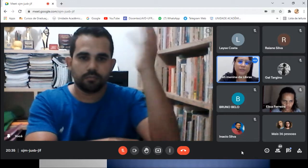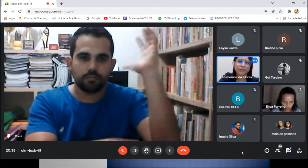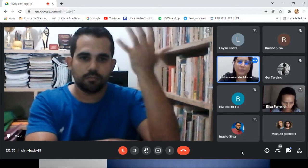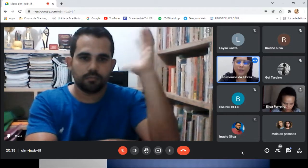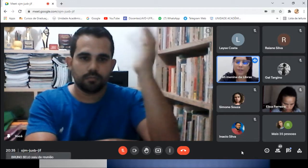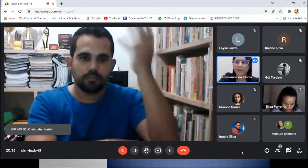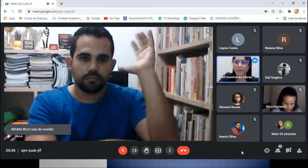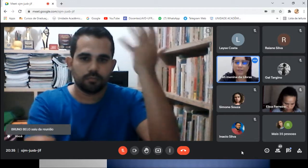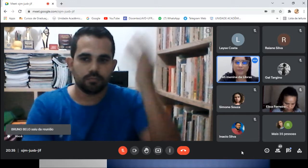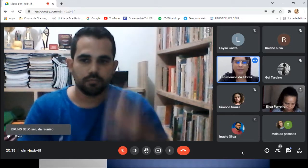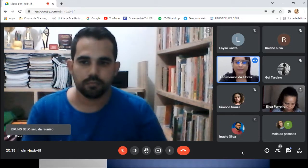Floresta.